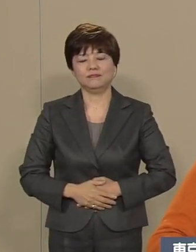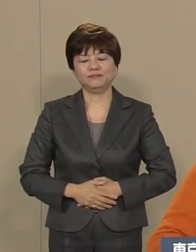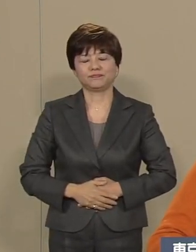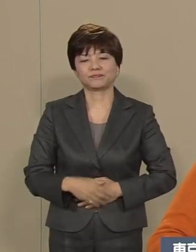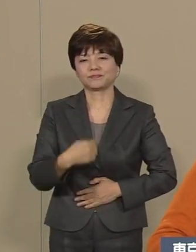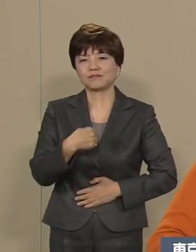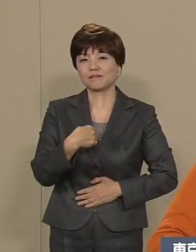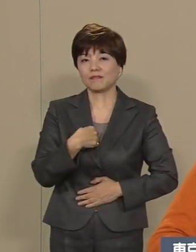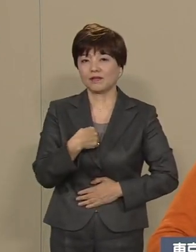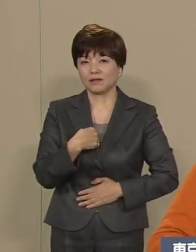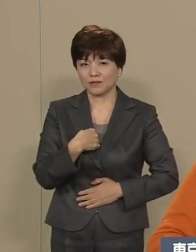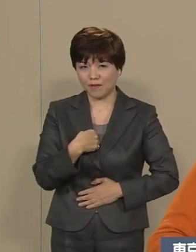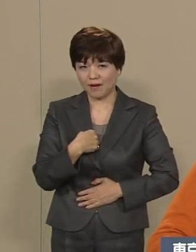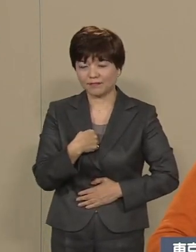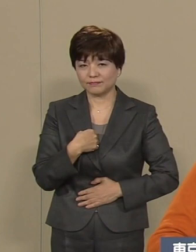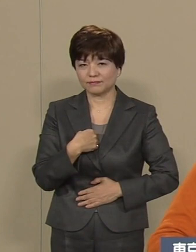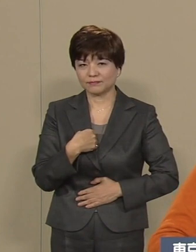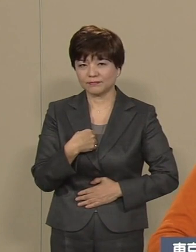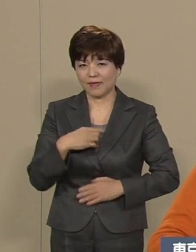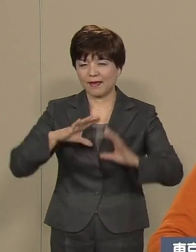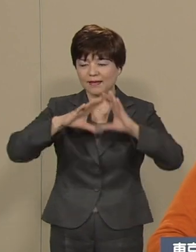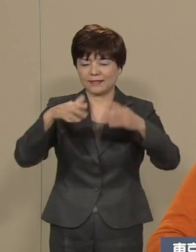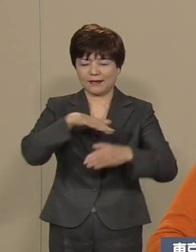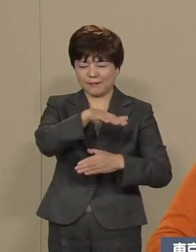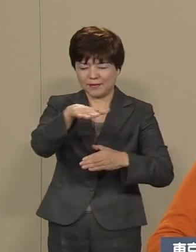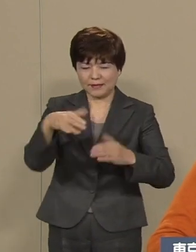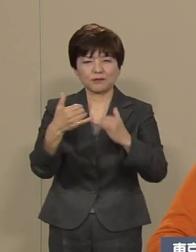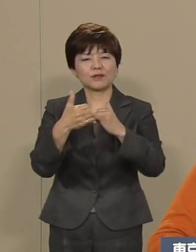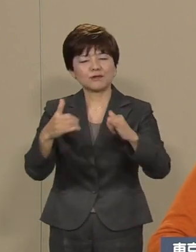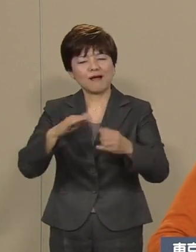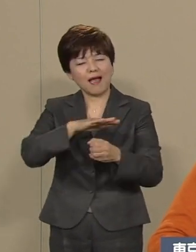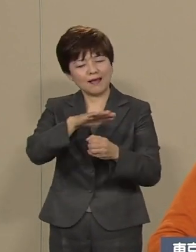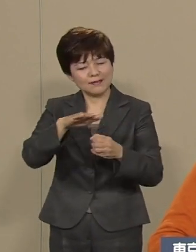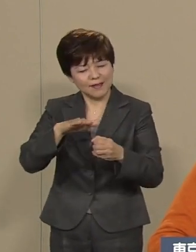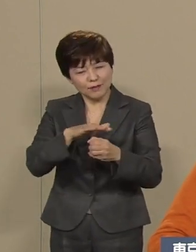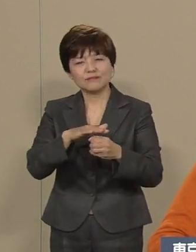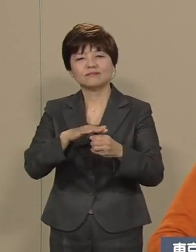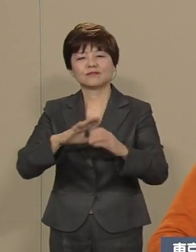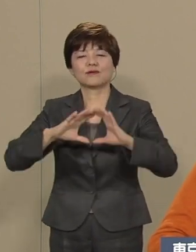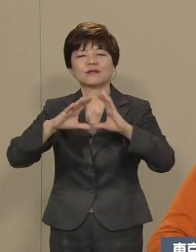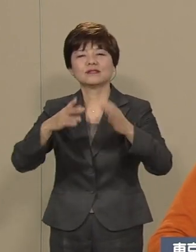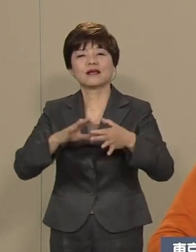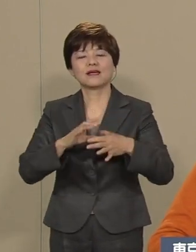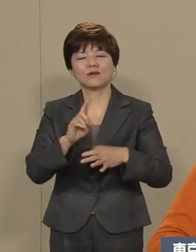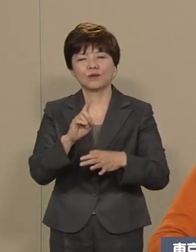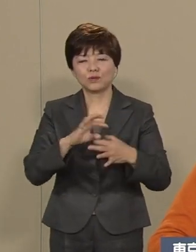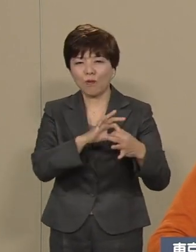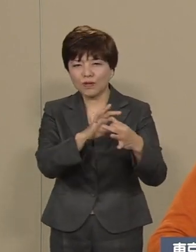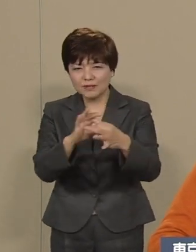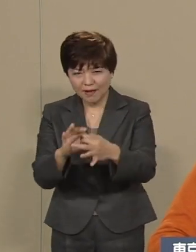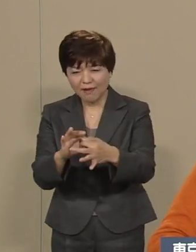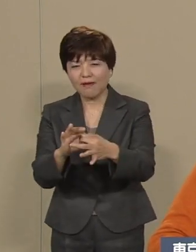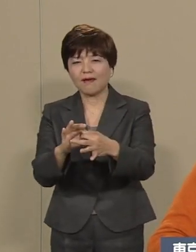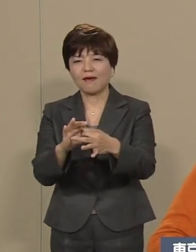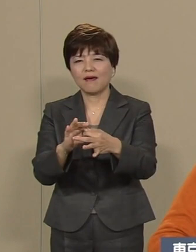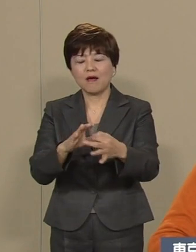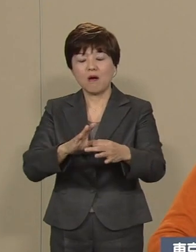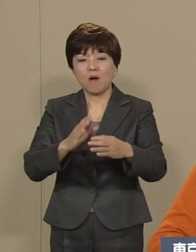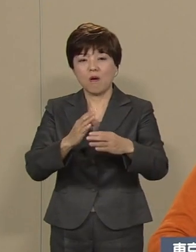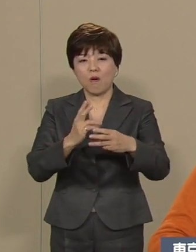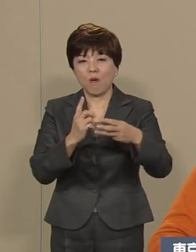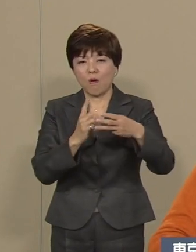私は全世界の人が愛してくれた世界を通した国の本物の国王